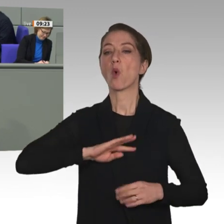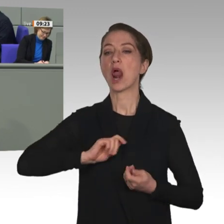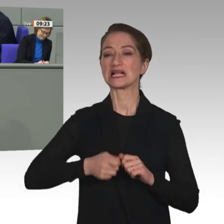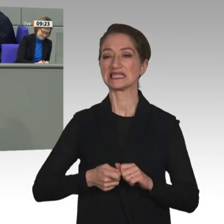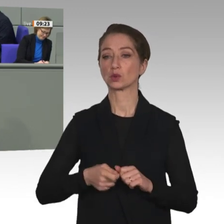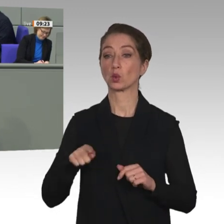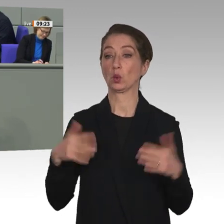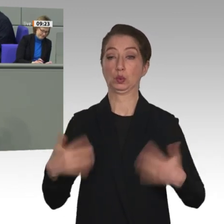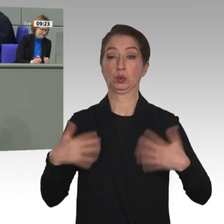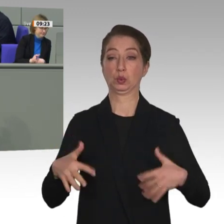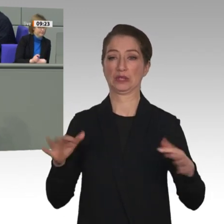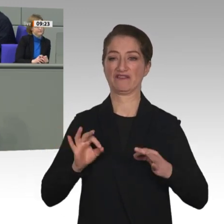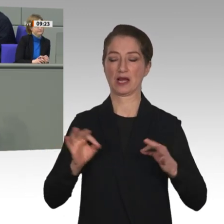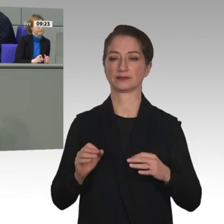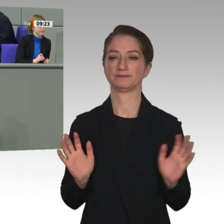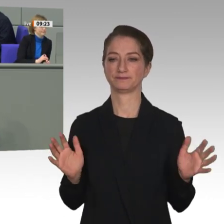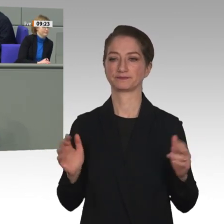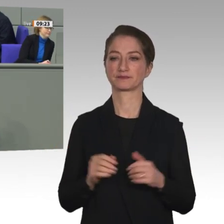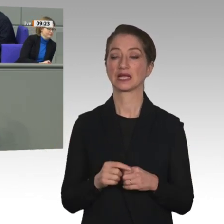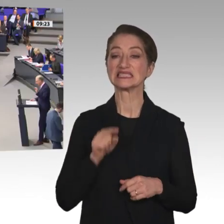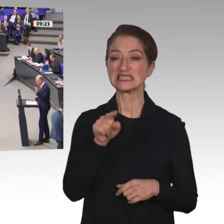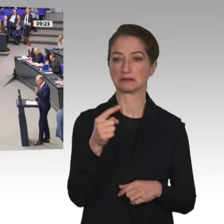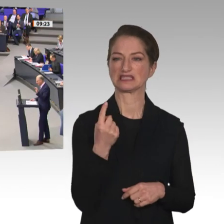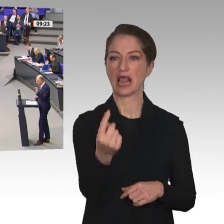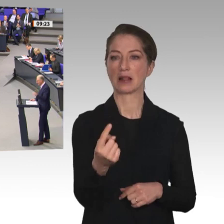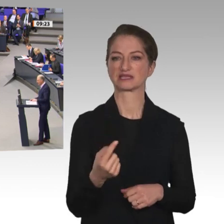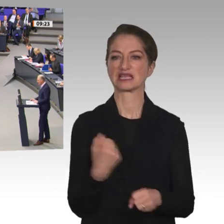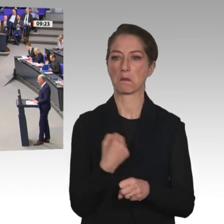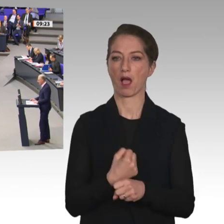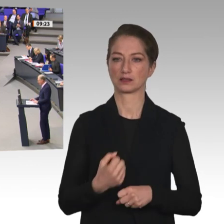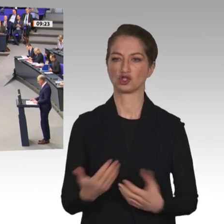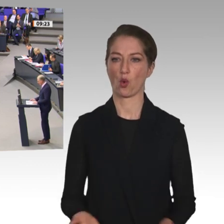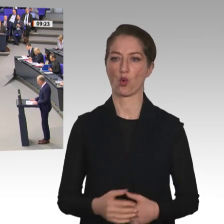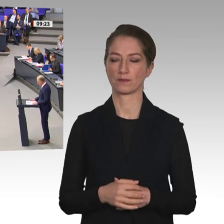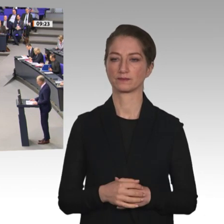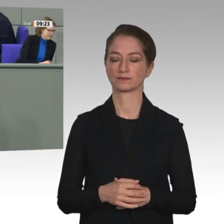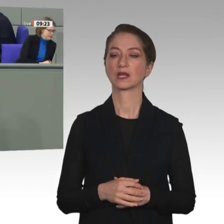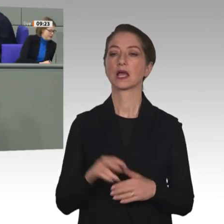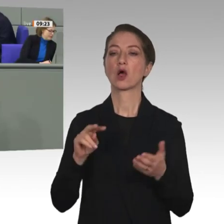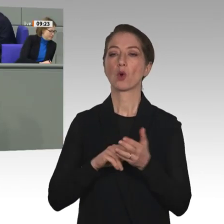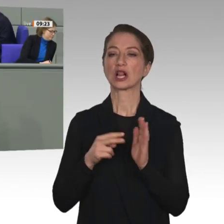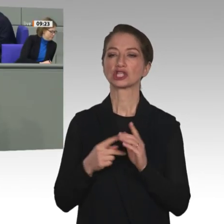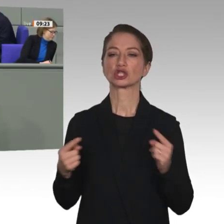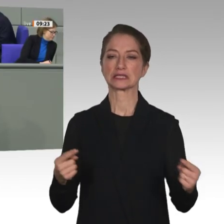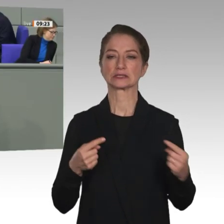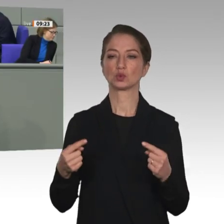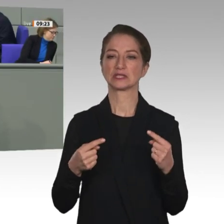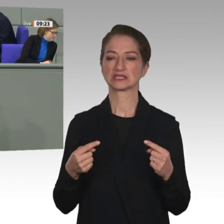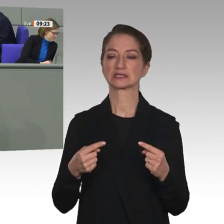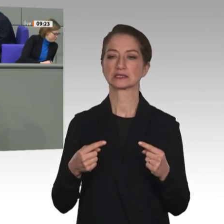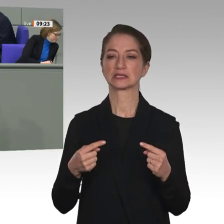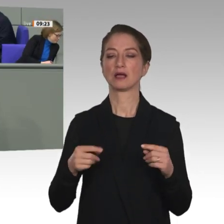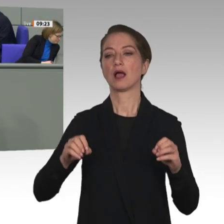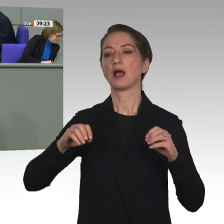meine Damen und Herren. Sie selbst haben sie geschaffen, indem sie den politischen Diskurs auf die moralische